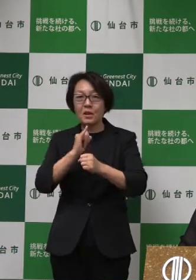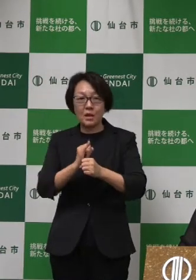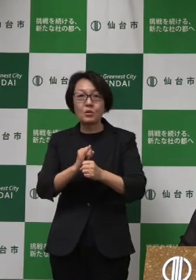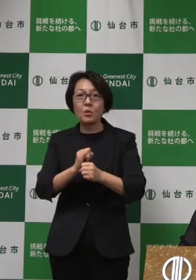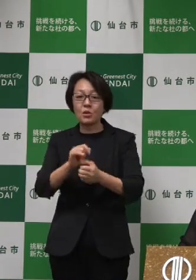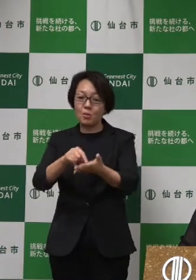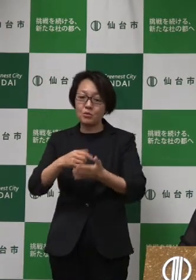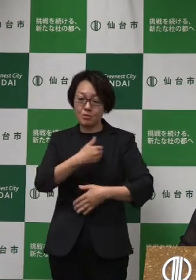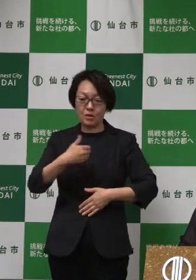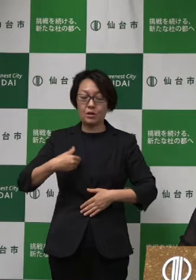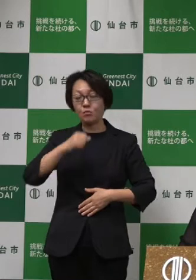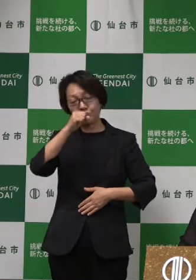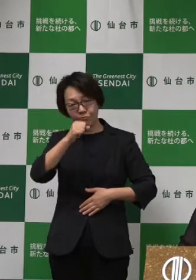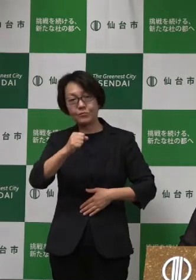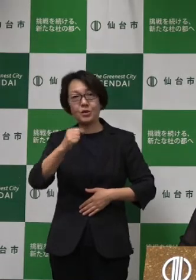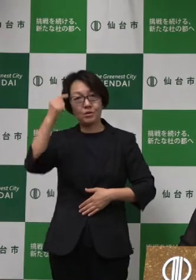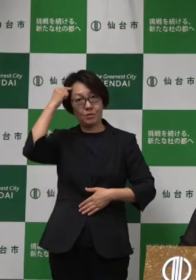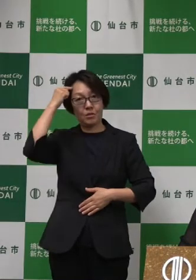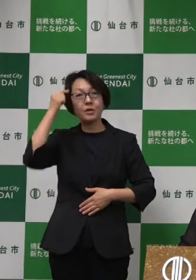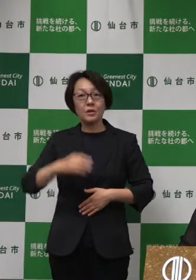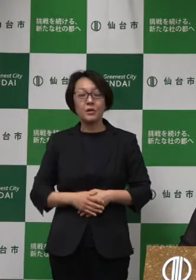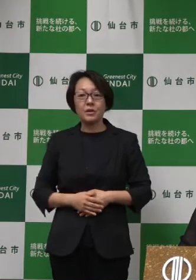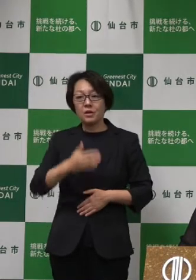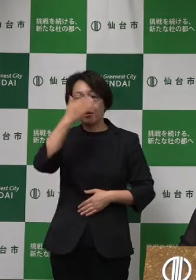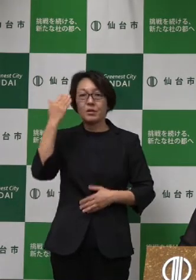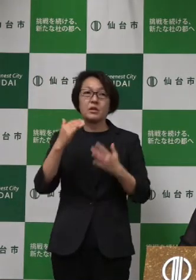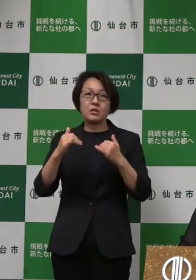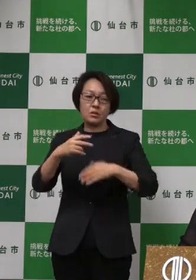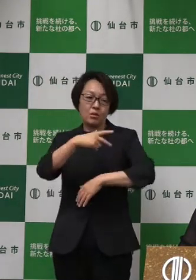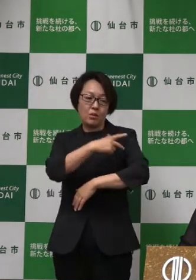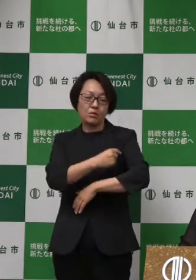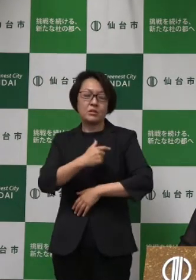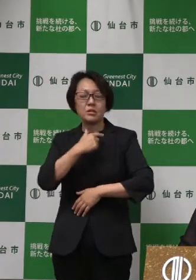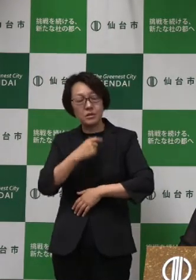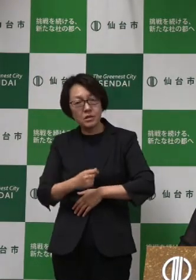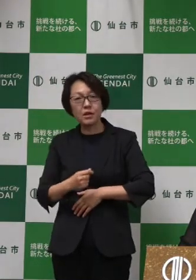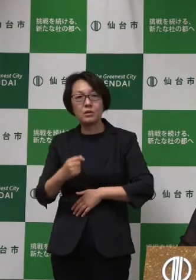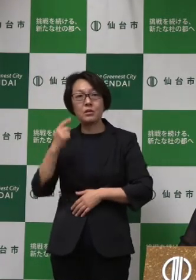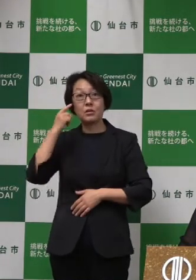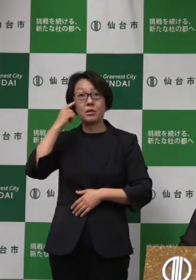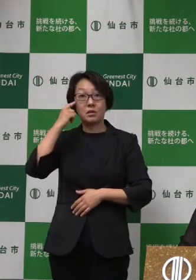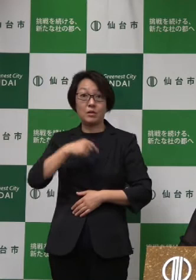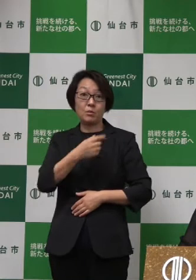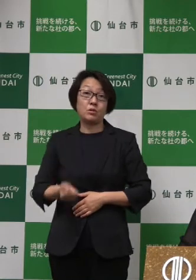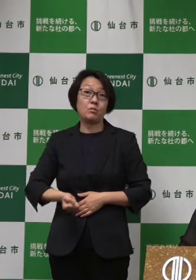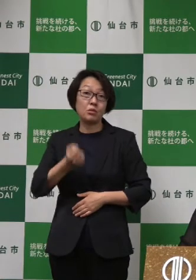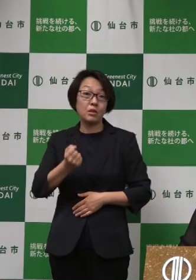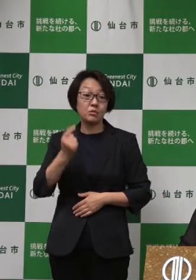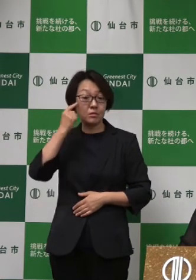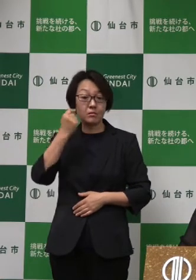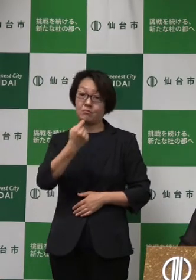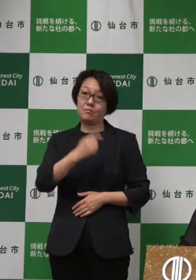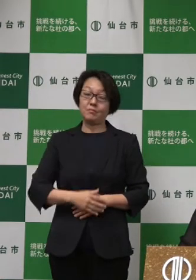に認識をしておりまして、若い世代がやはりワクチンを望んでいるのではないかというふうに感じているところです